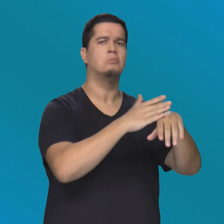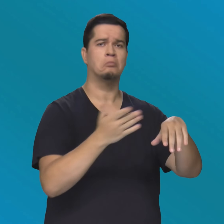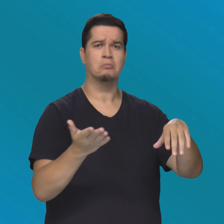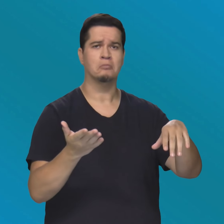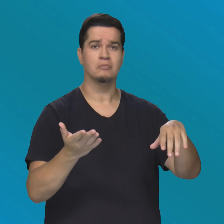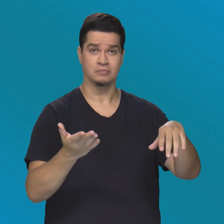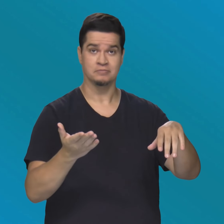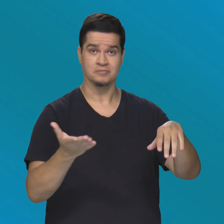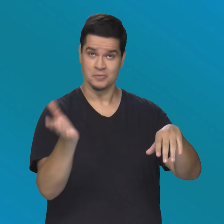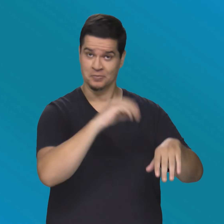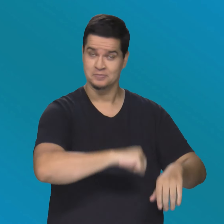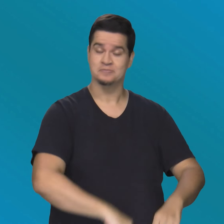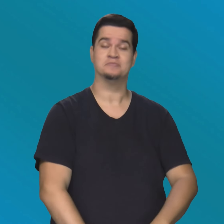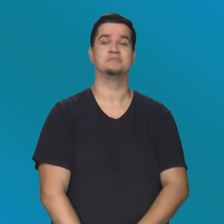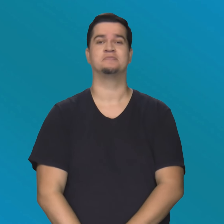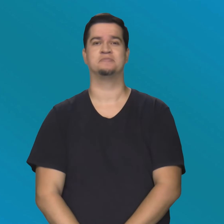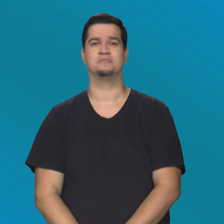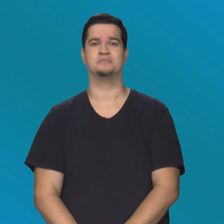atenção e conversar com ela vamos